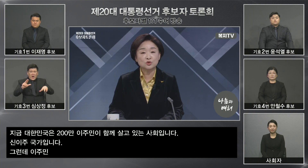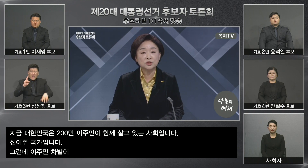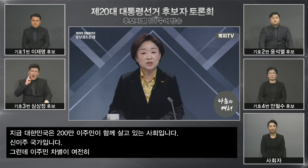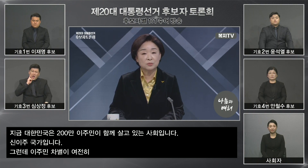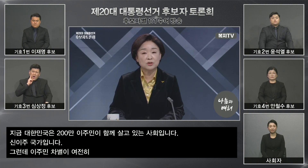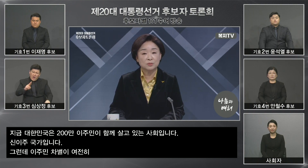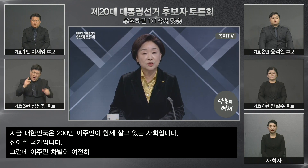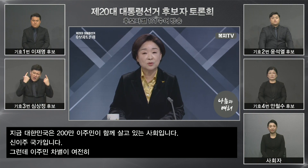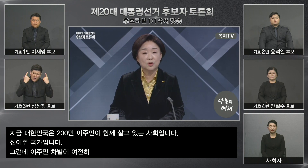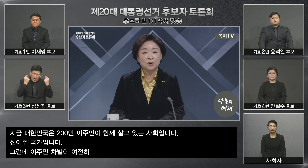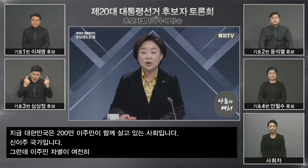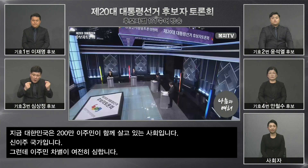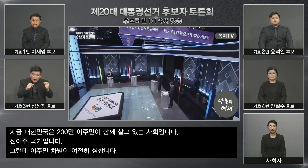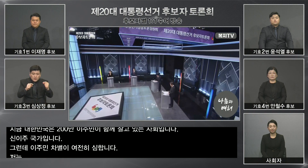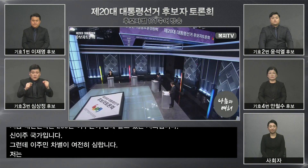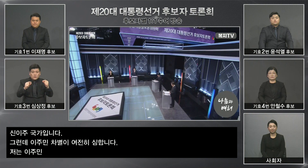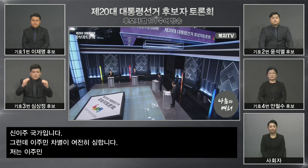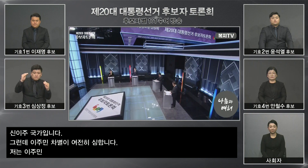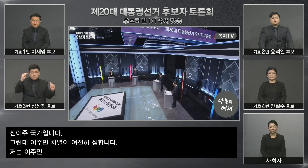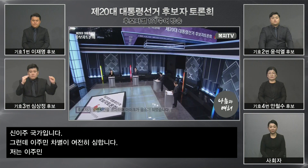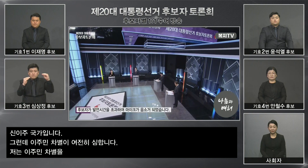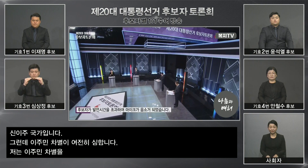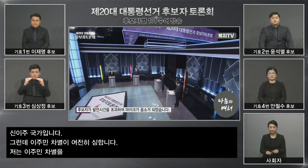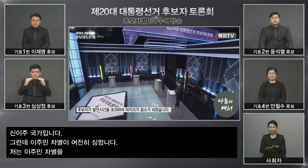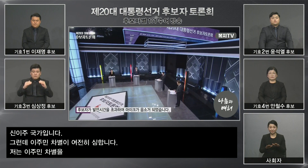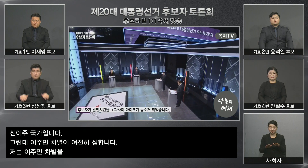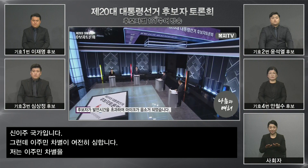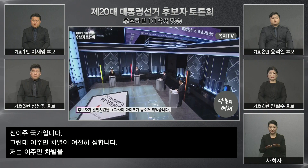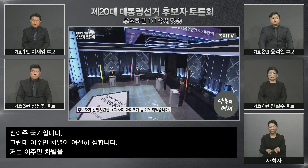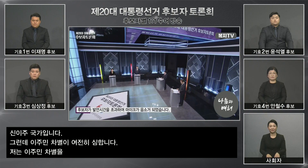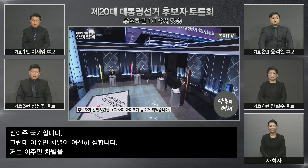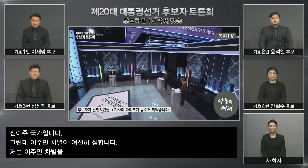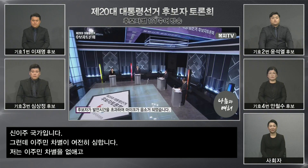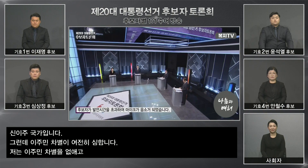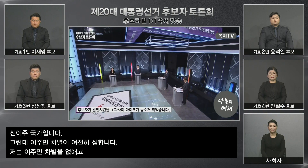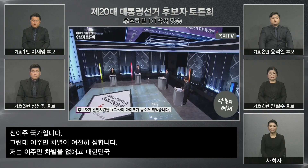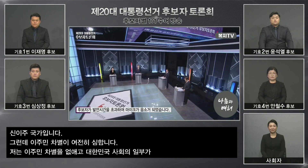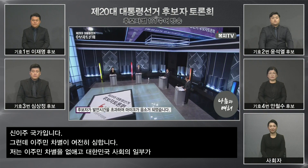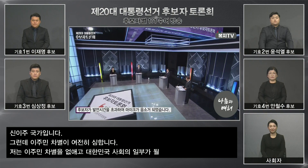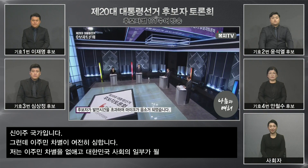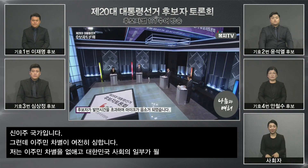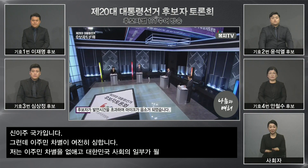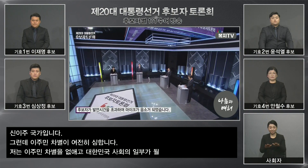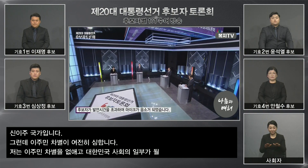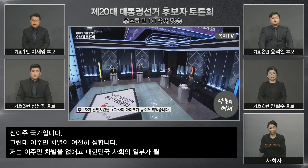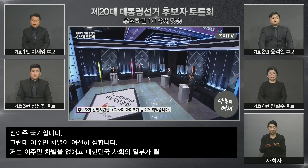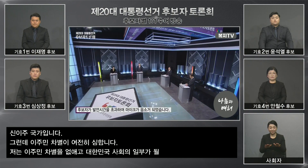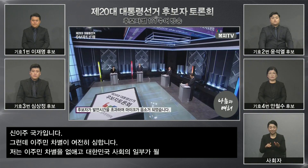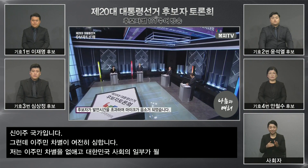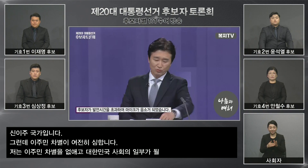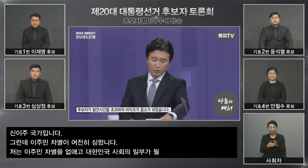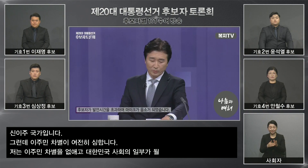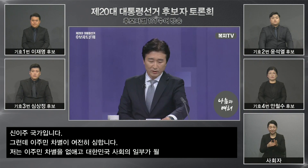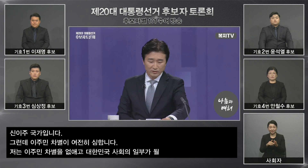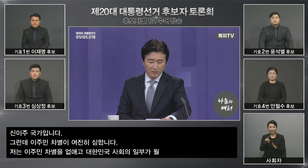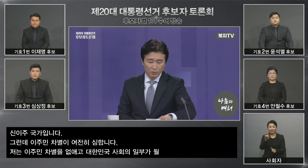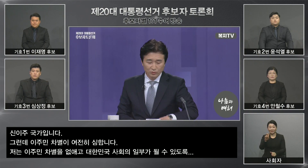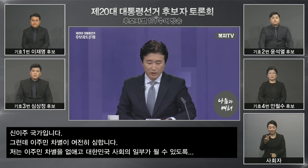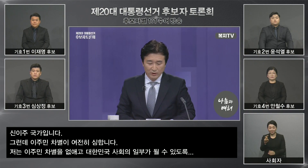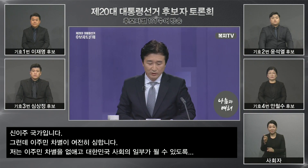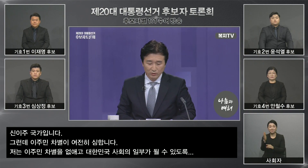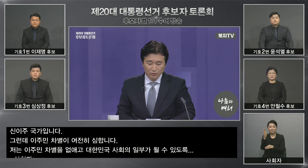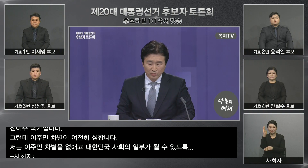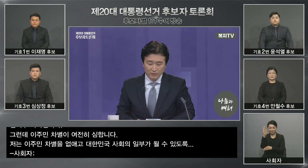저는 이주민 차별을 없애고 네. 대한민국 사회의 일부가 될 수 있도록 각종 네네. 국가 제도를 만들겠습니다. 심상정 후보도 발언 시간